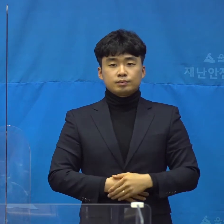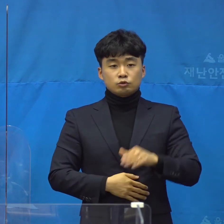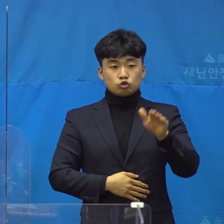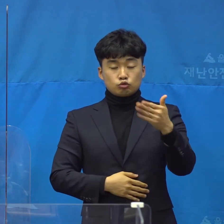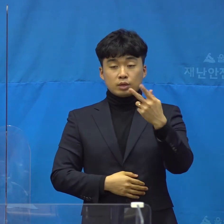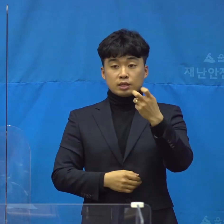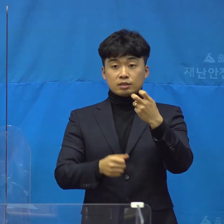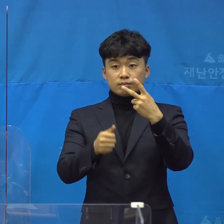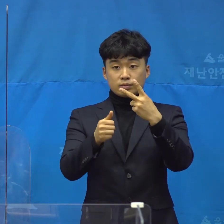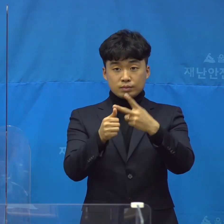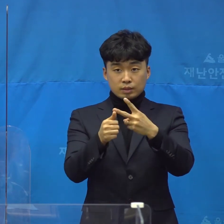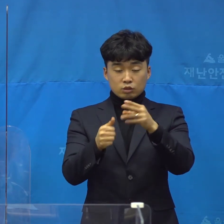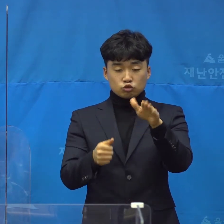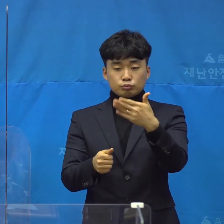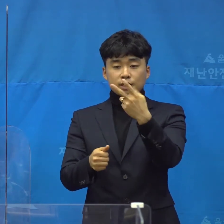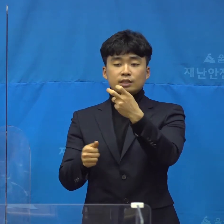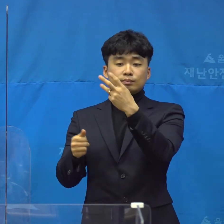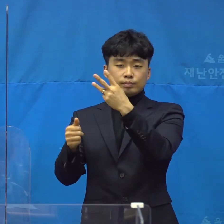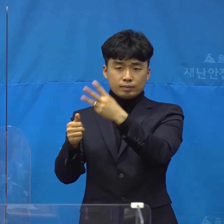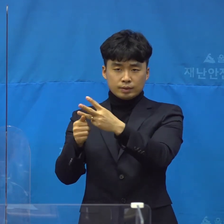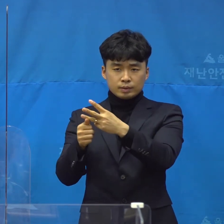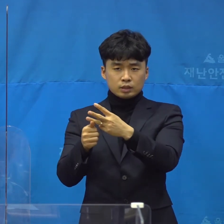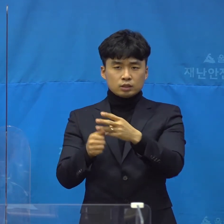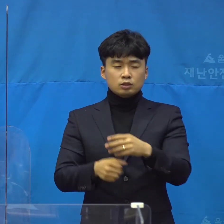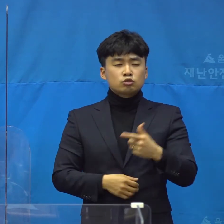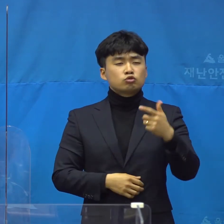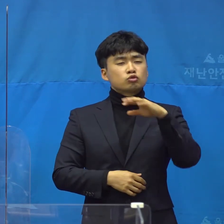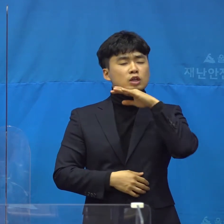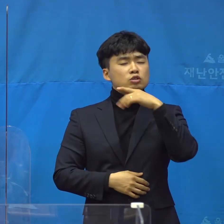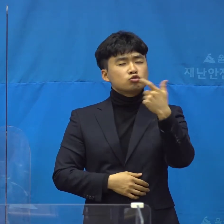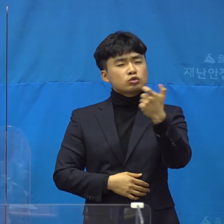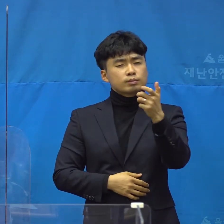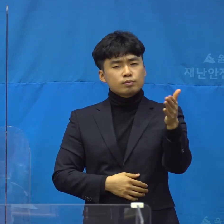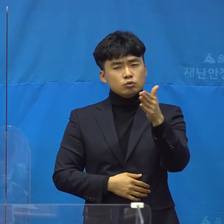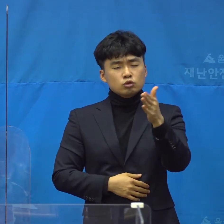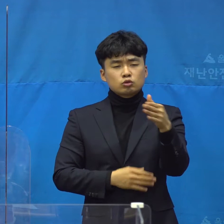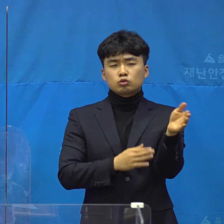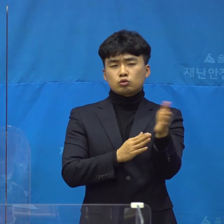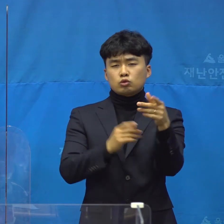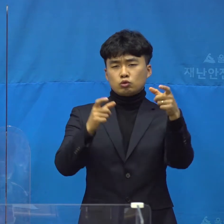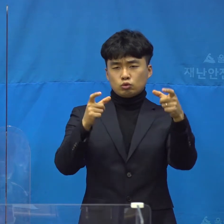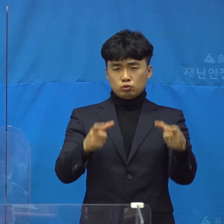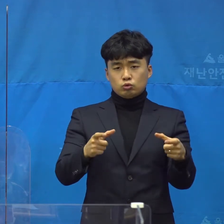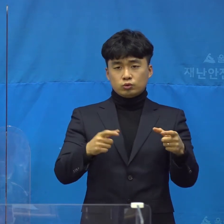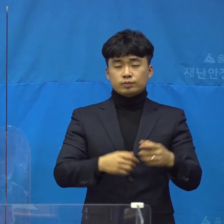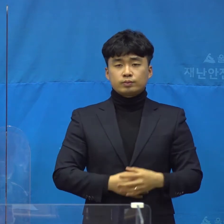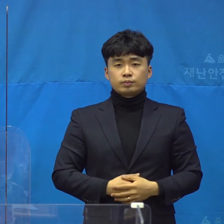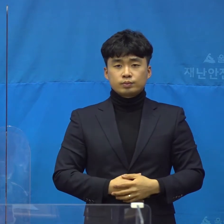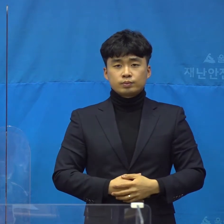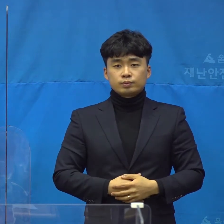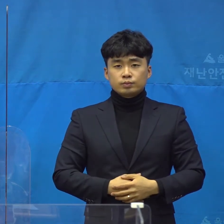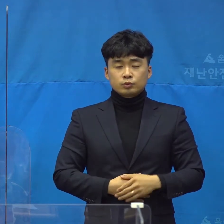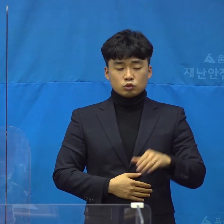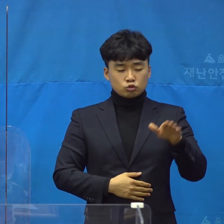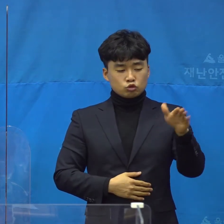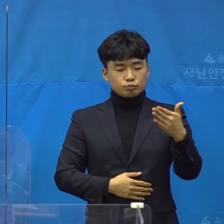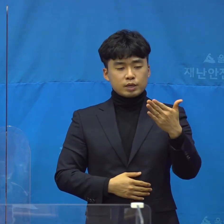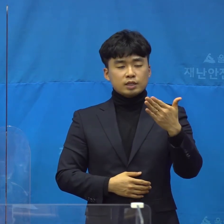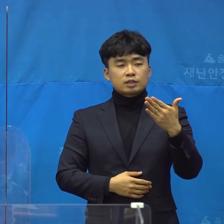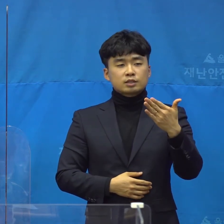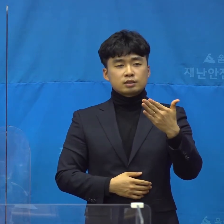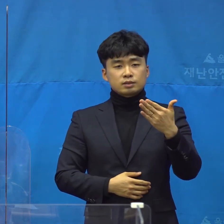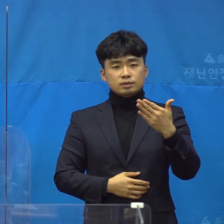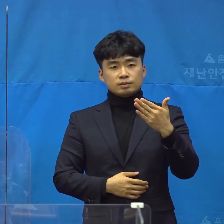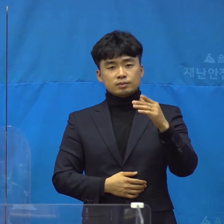922번과 923번은 60대로 동구 거주자입니다. 916번의